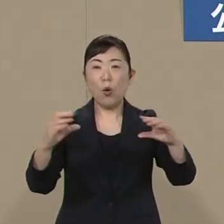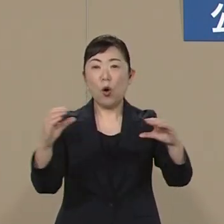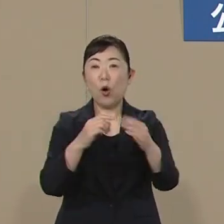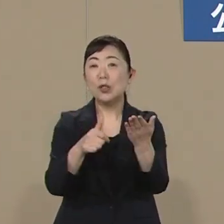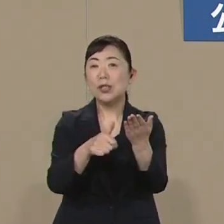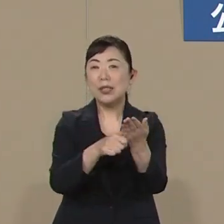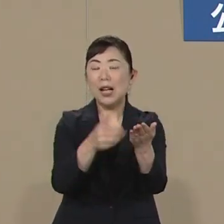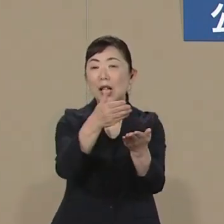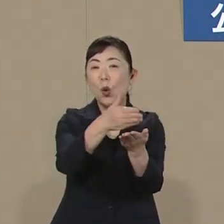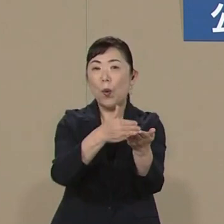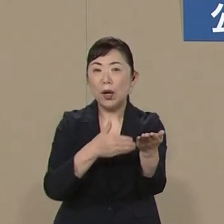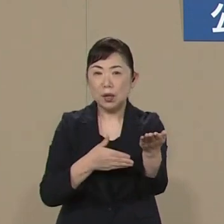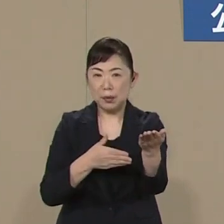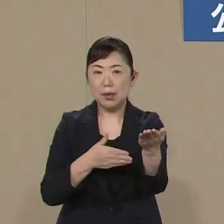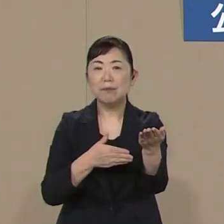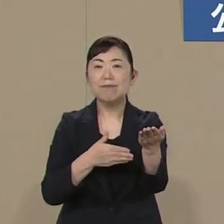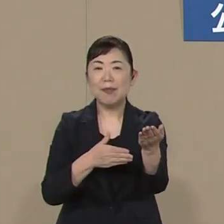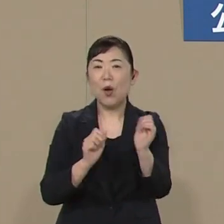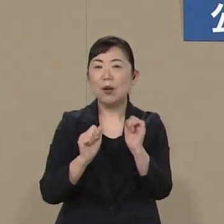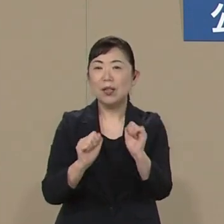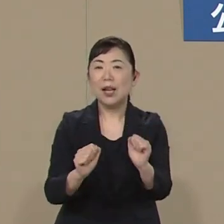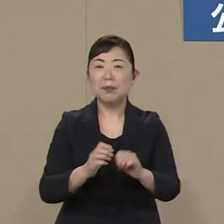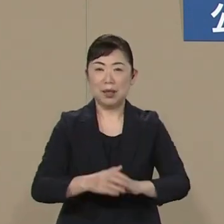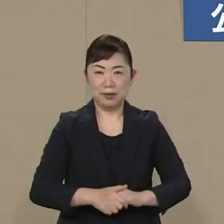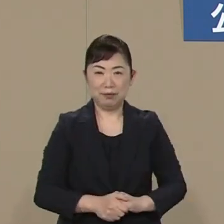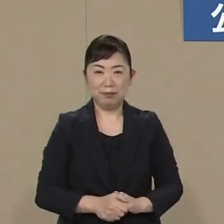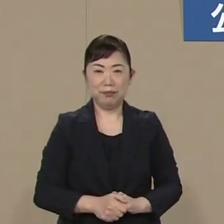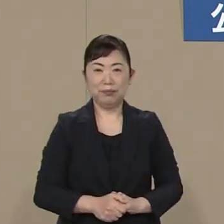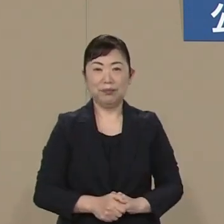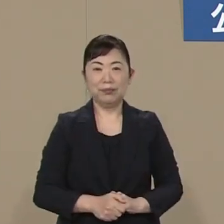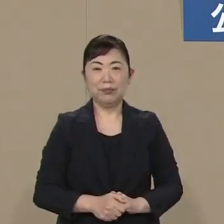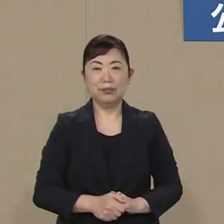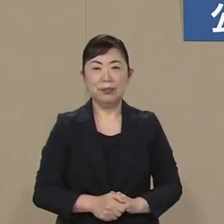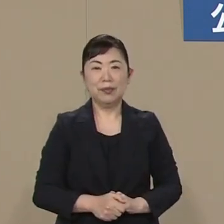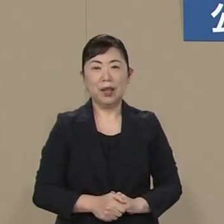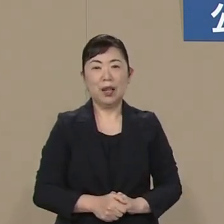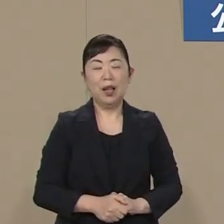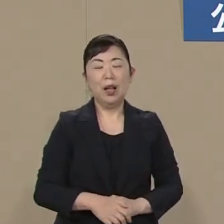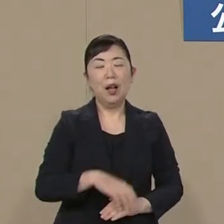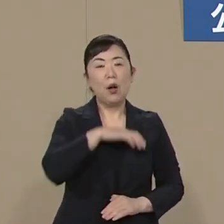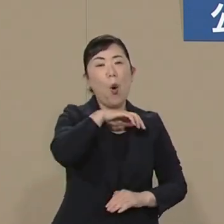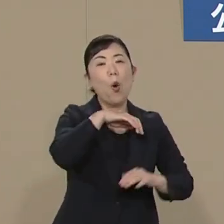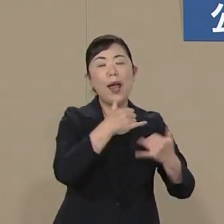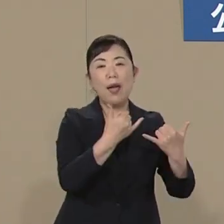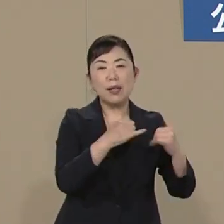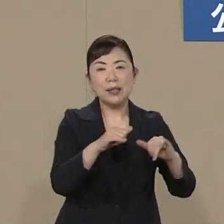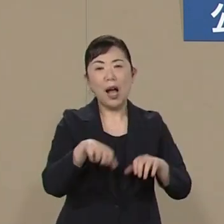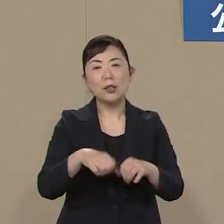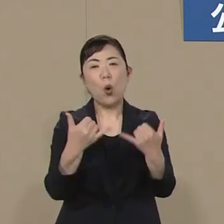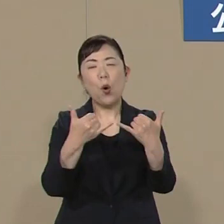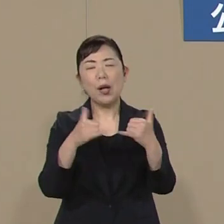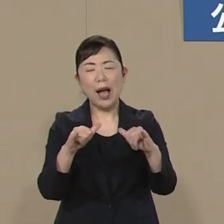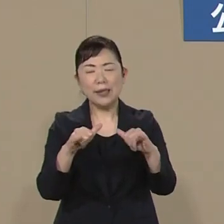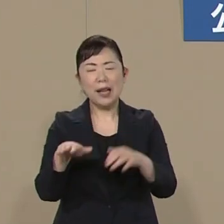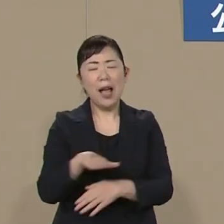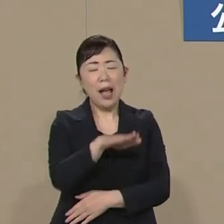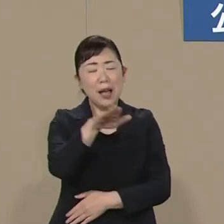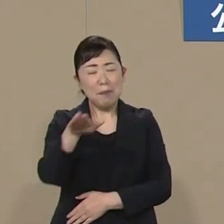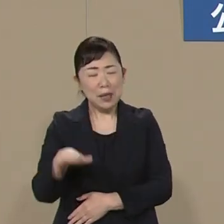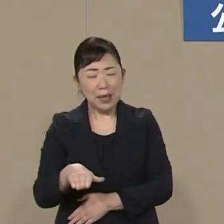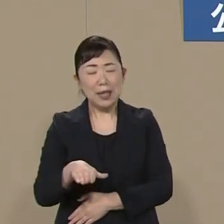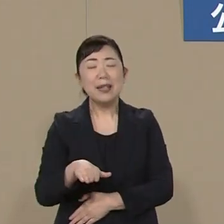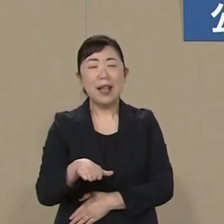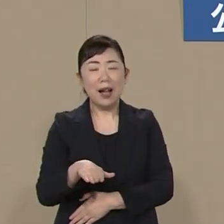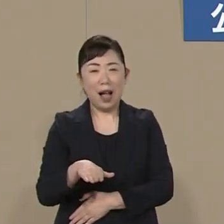公共交通機関の運賃割引などを測ります高齢者や障害者が安心